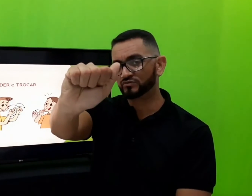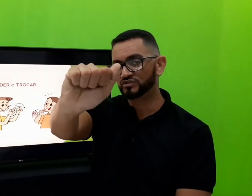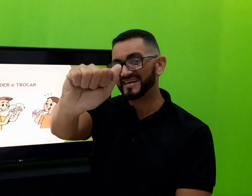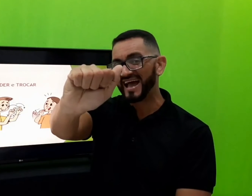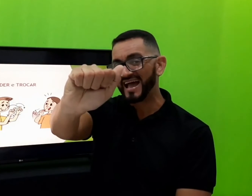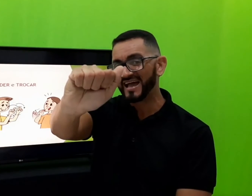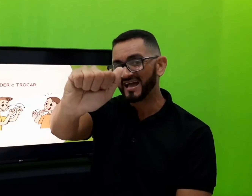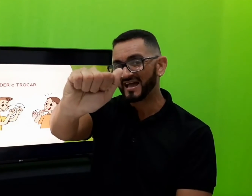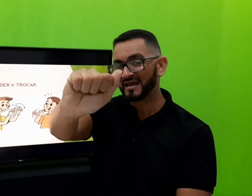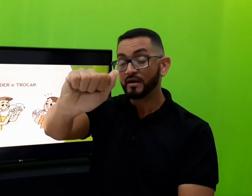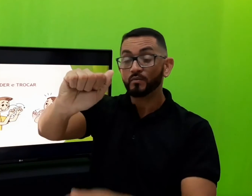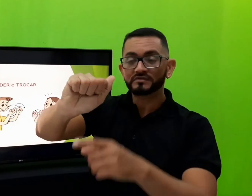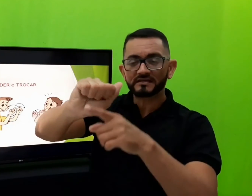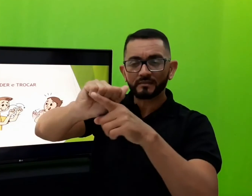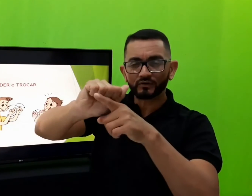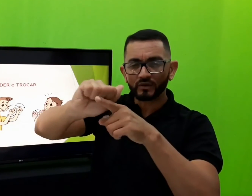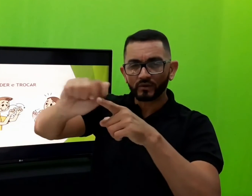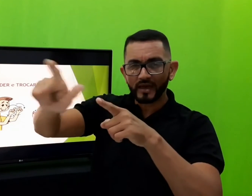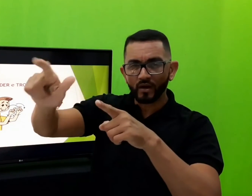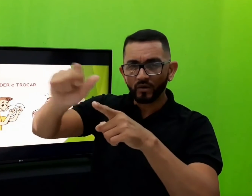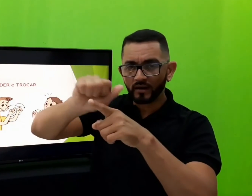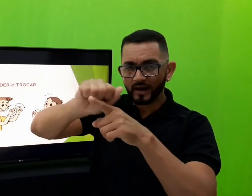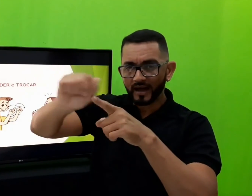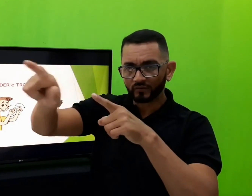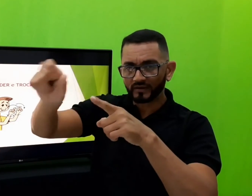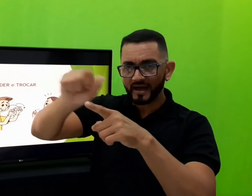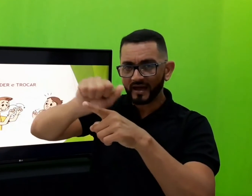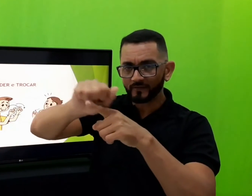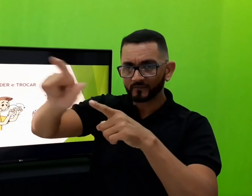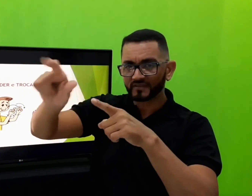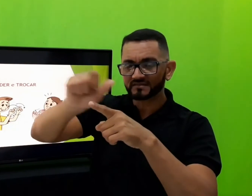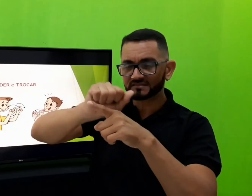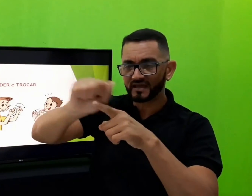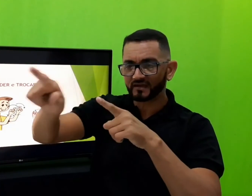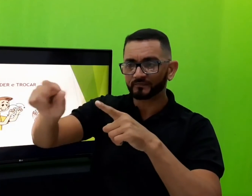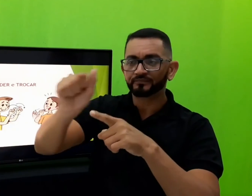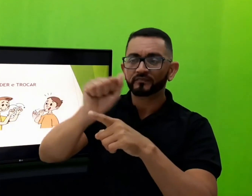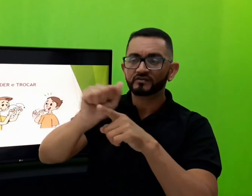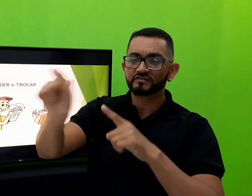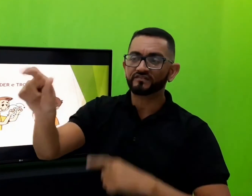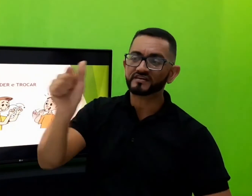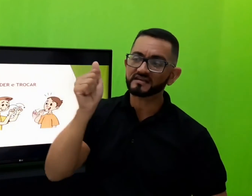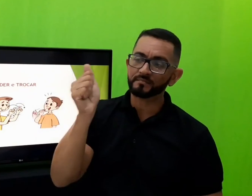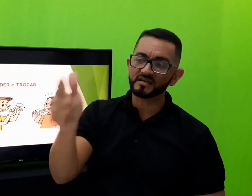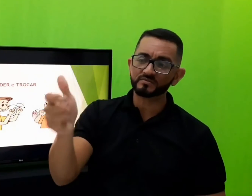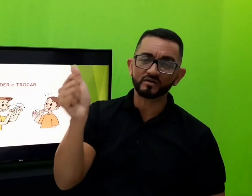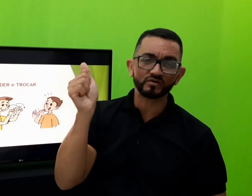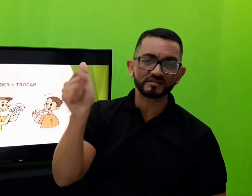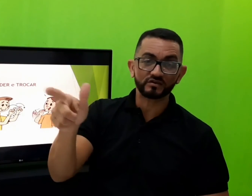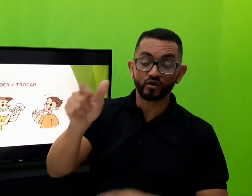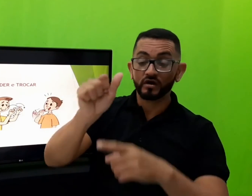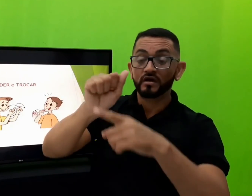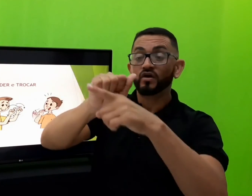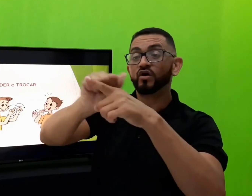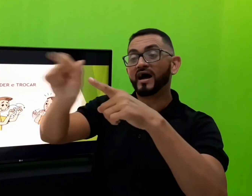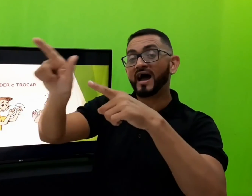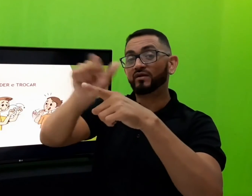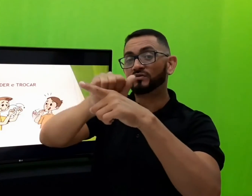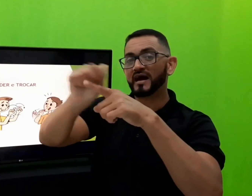de A. Se lembra do aluguel? Alugar, certo? Você vai fazer a mesma coisa aqui, ó. Ó, alugar.